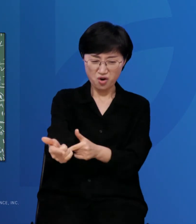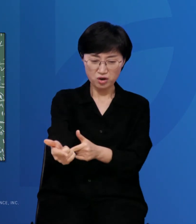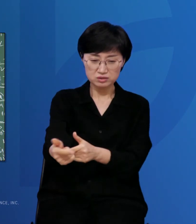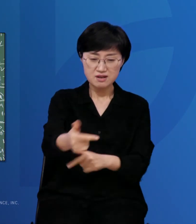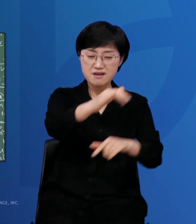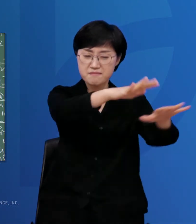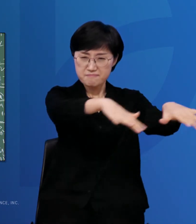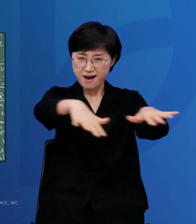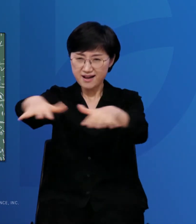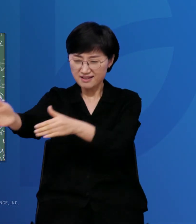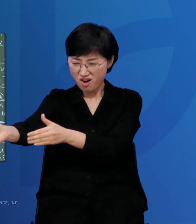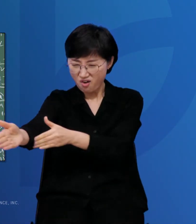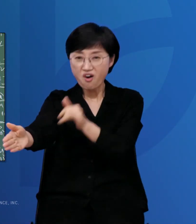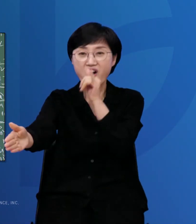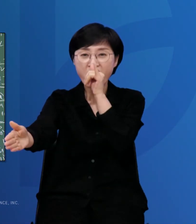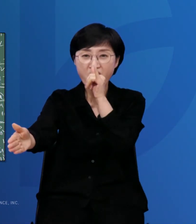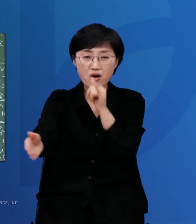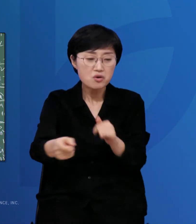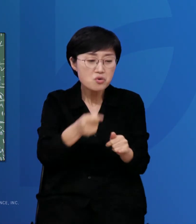거 없습니다.